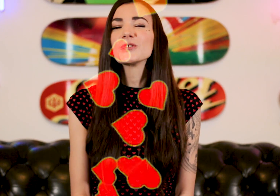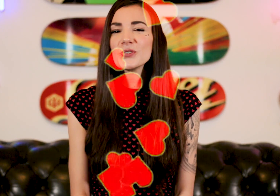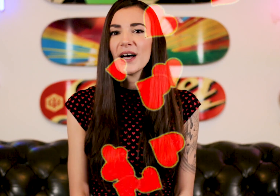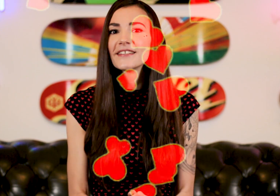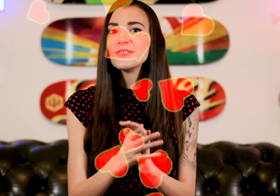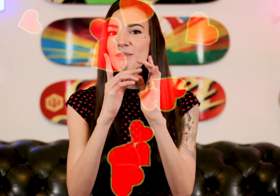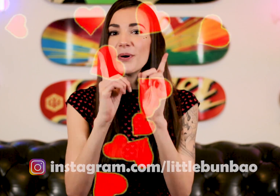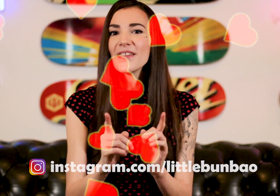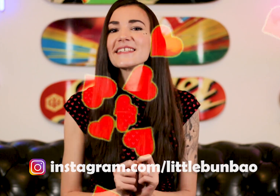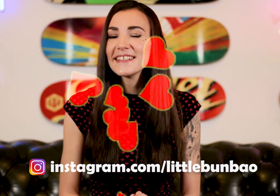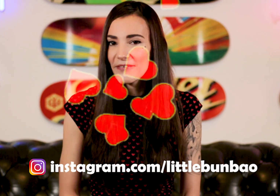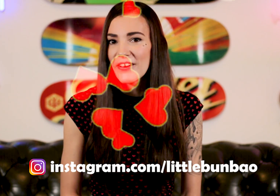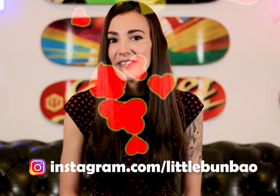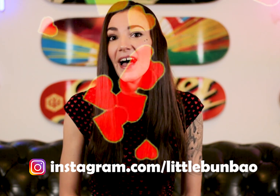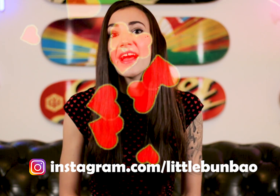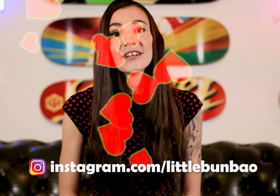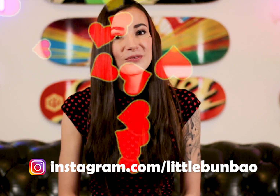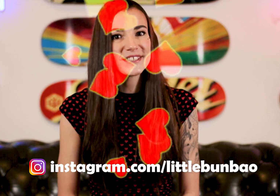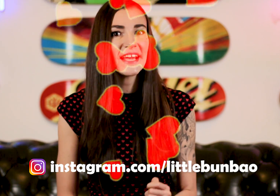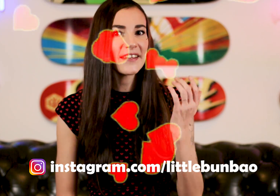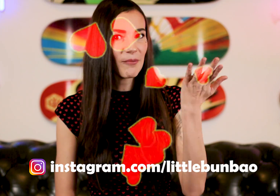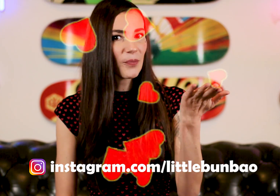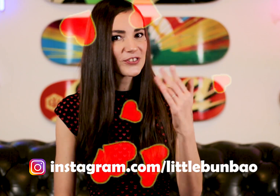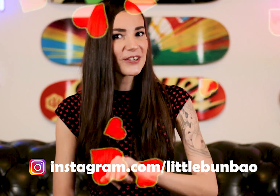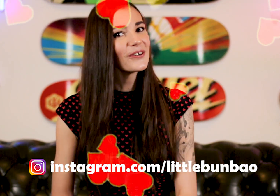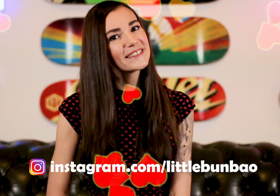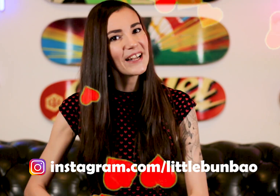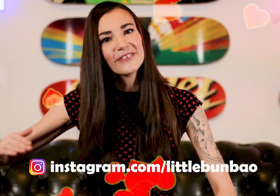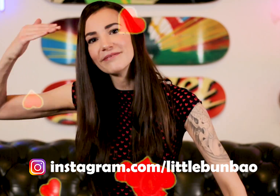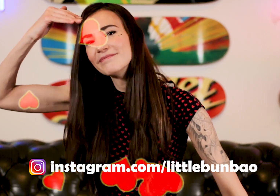Je vous souhaite une bonne Saint-Valentin et je vous dis à dans mon prochain cours. Salut!